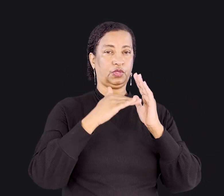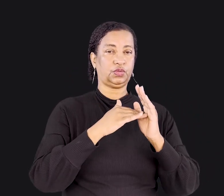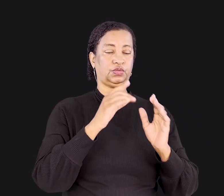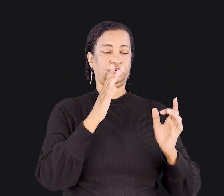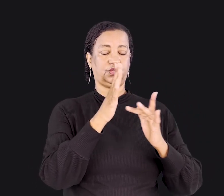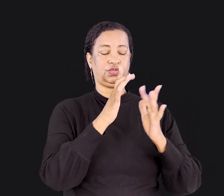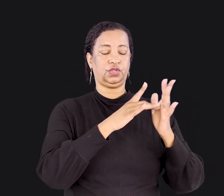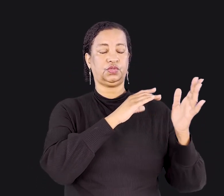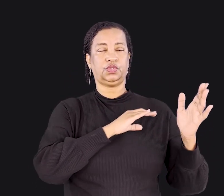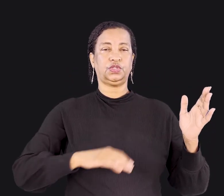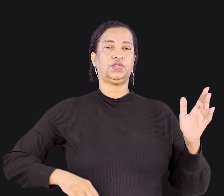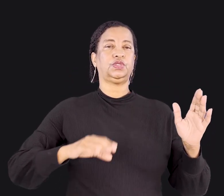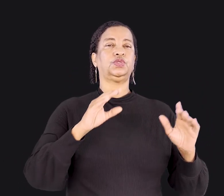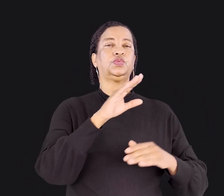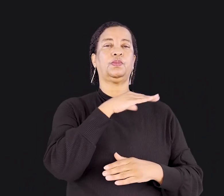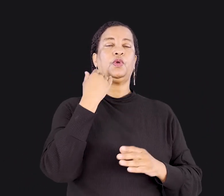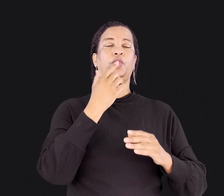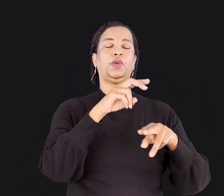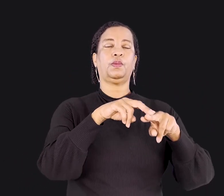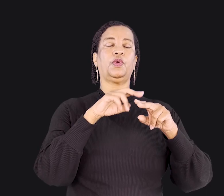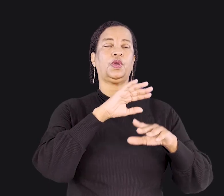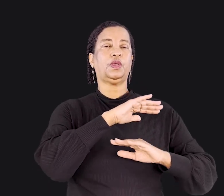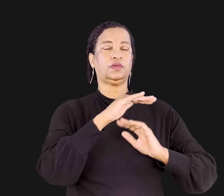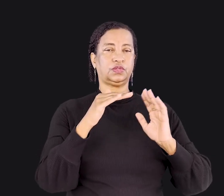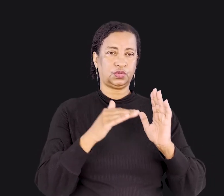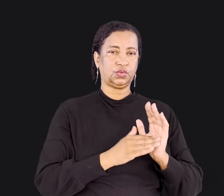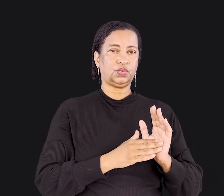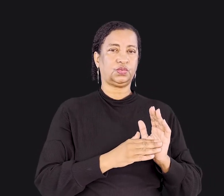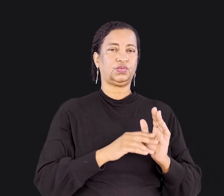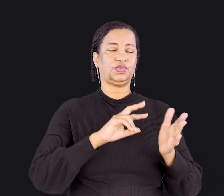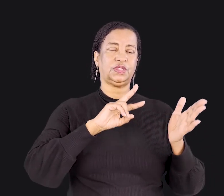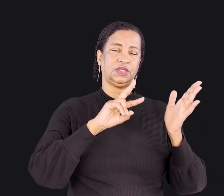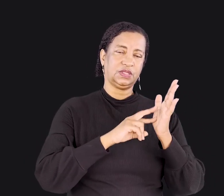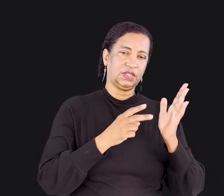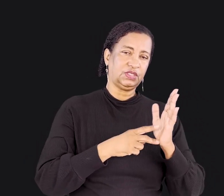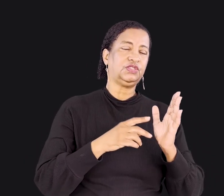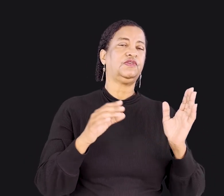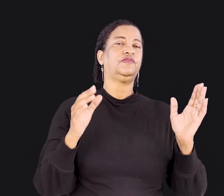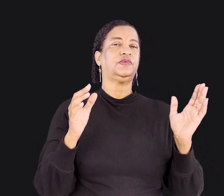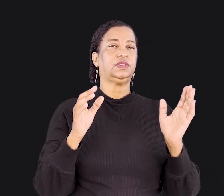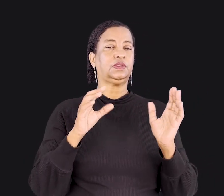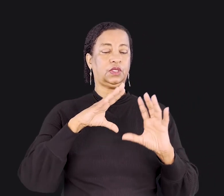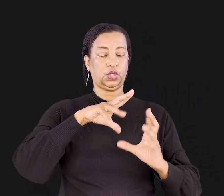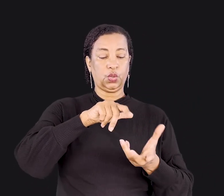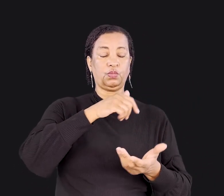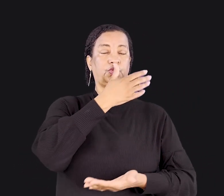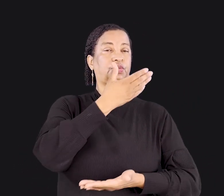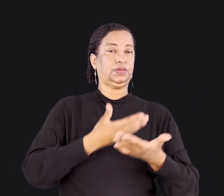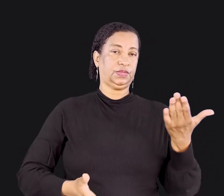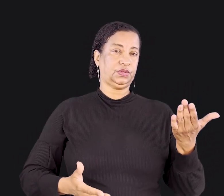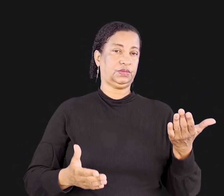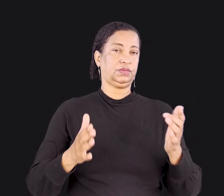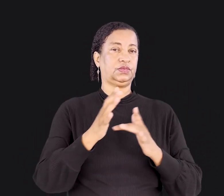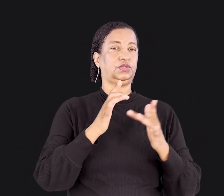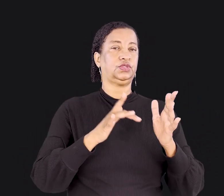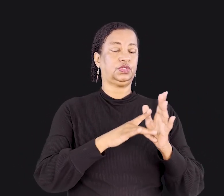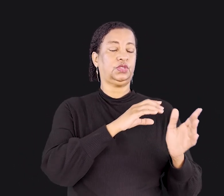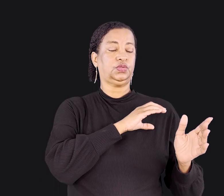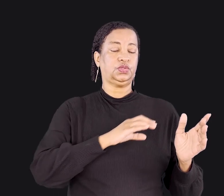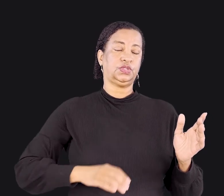mundo. Isso significa que o mundo todo está perdido. Jesus Cristo não teria morrido pelos homens se eles não estivessem todos